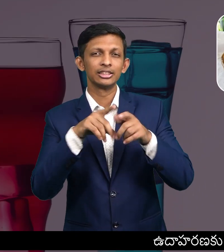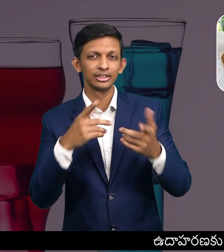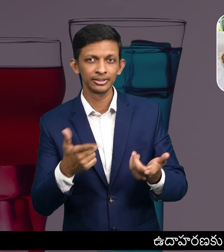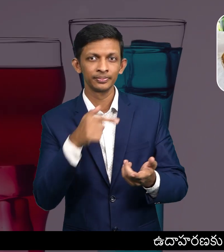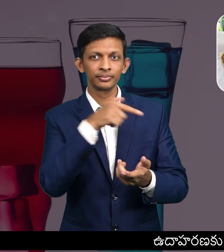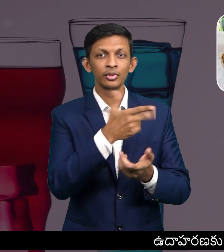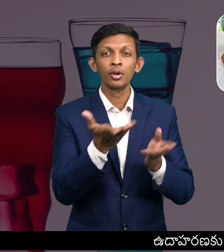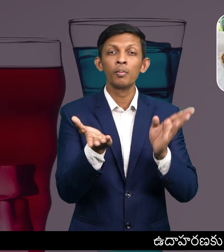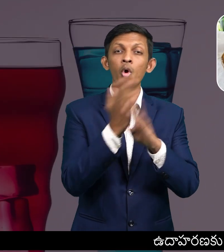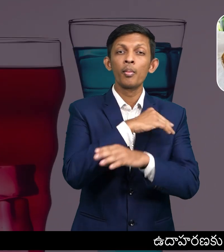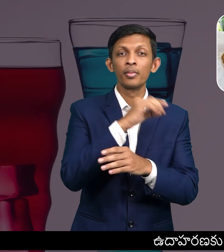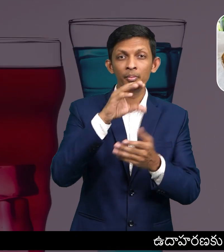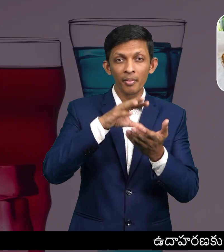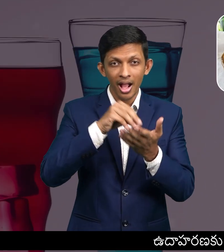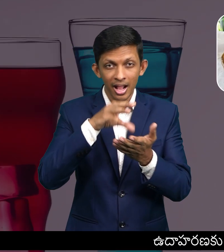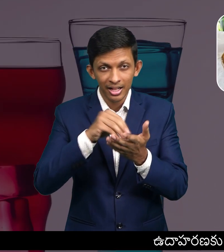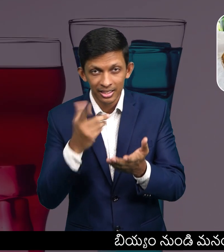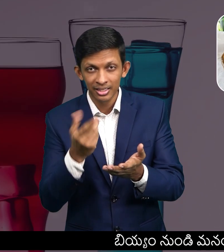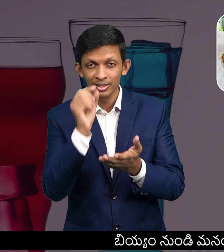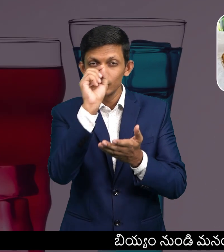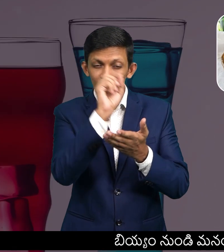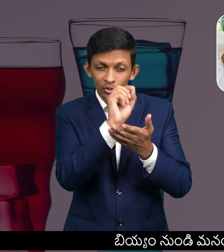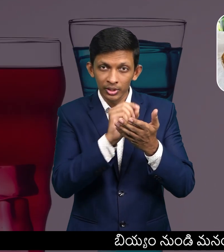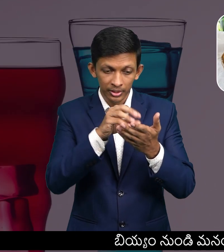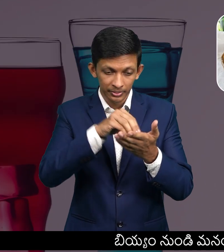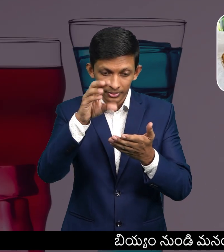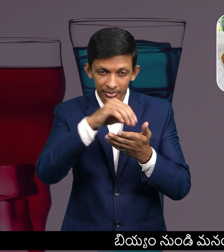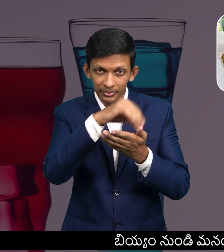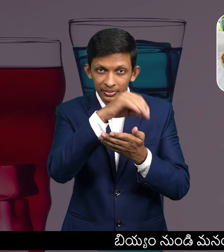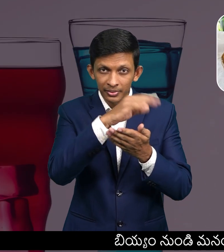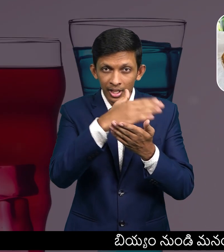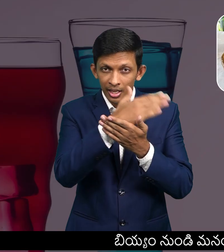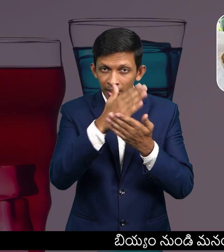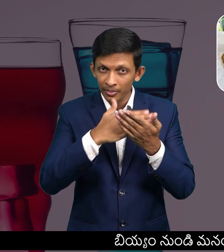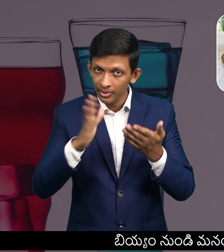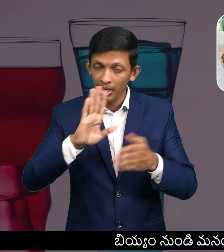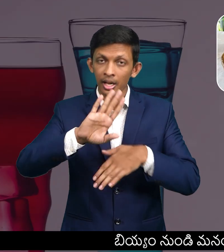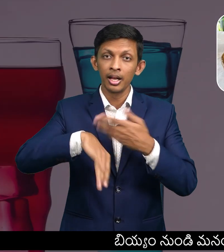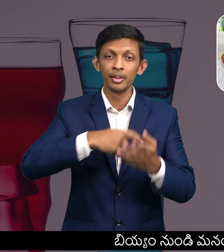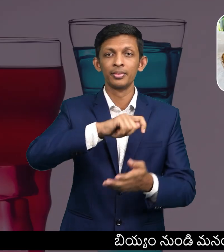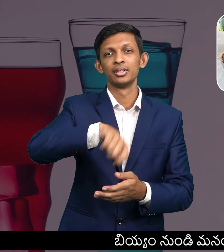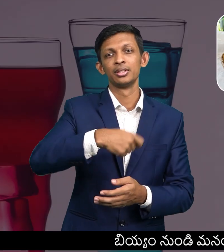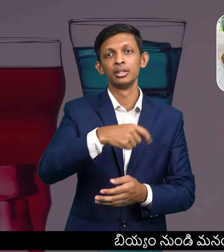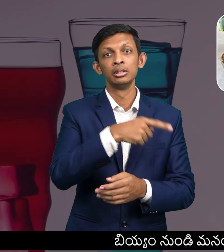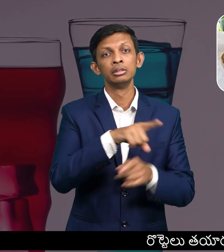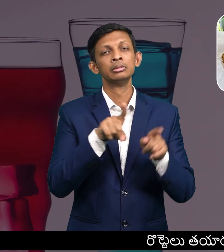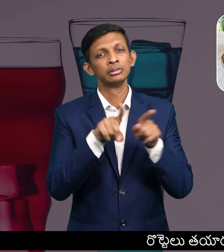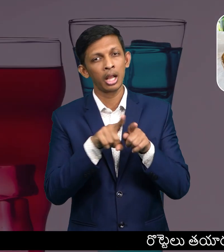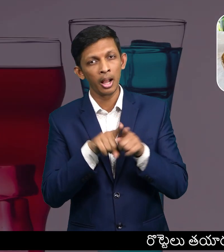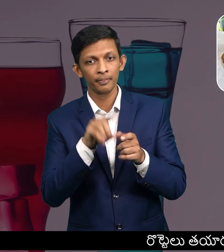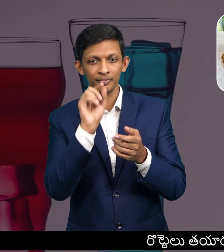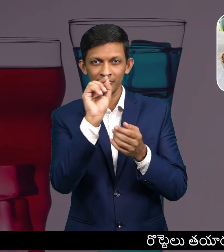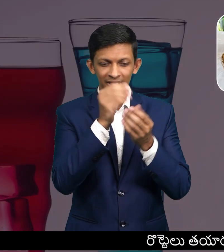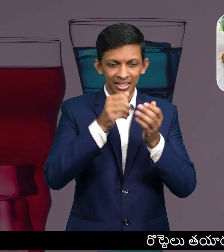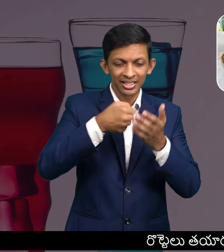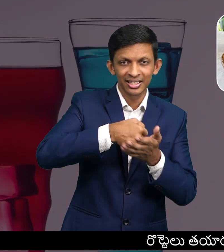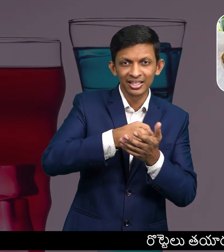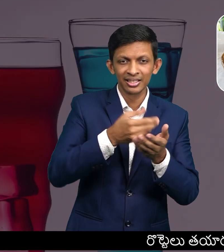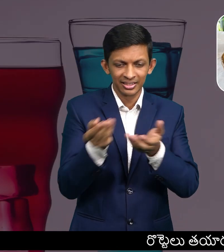ఉదాహరణకు, వండడానికి ముందు బియ్యం నుండి మనం చిన్న రాళ్లను తీసివేస్తాం. రొట్టెలు తయారు చేసే ముందు